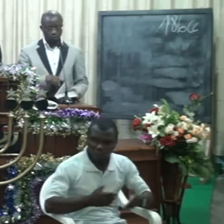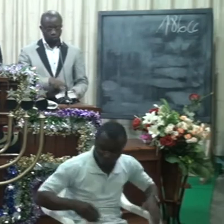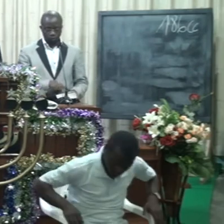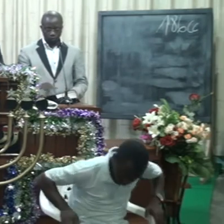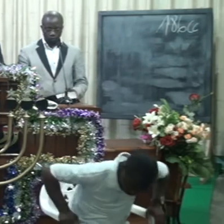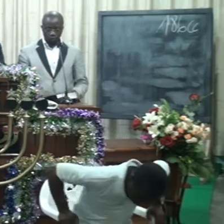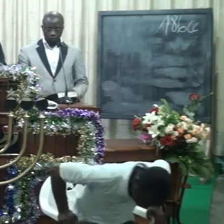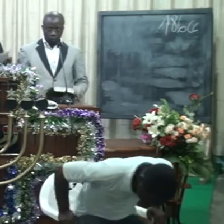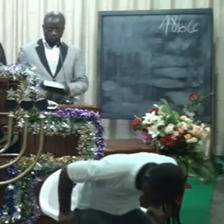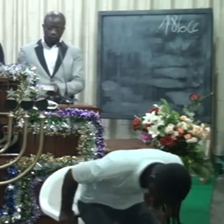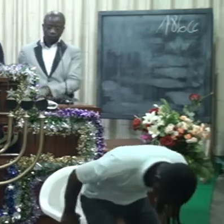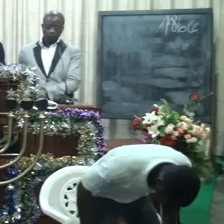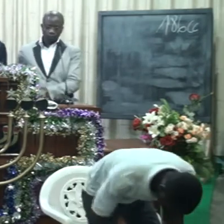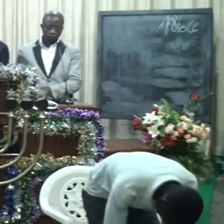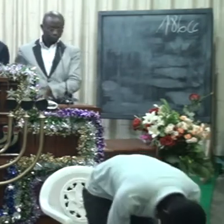debout.